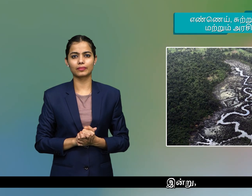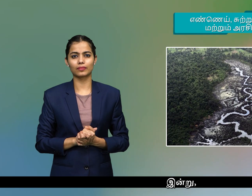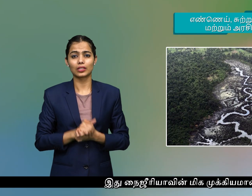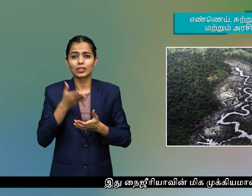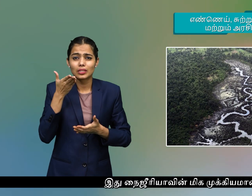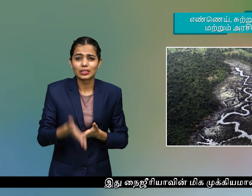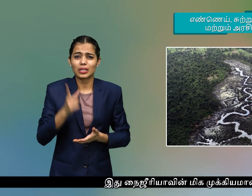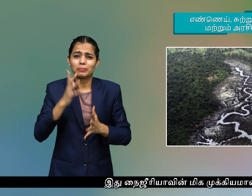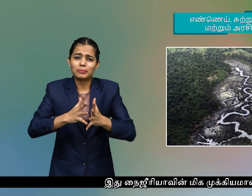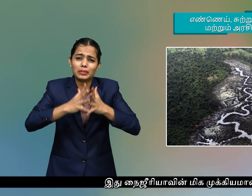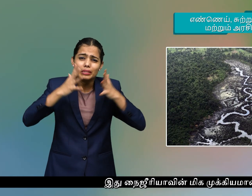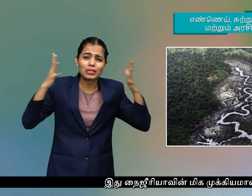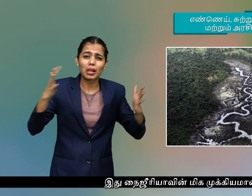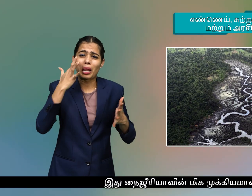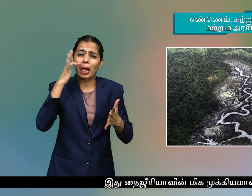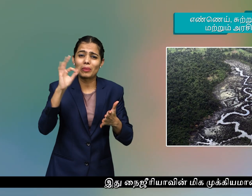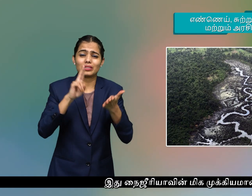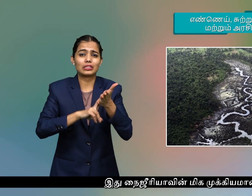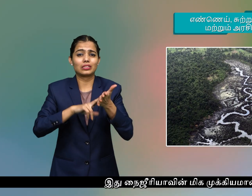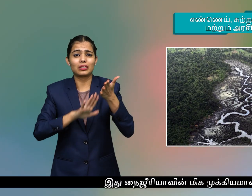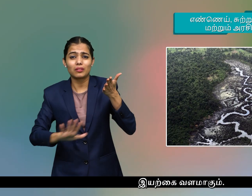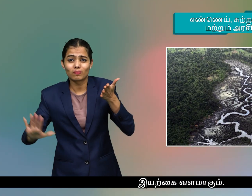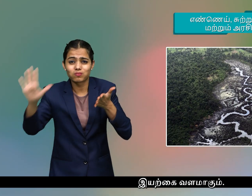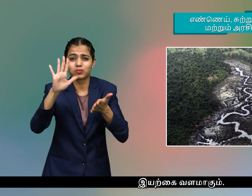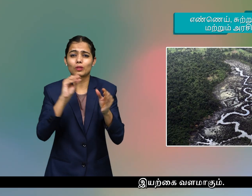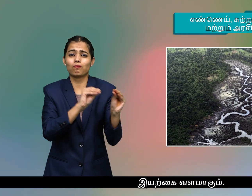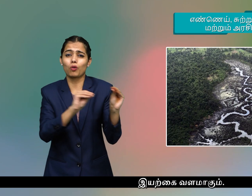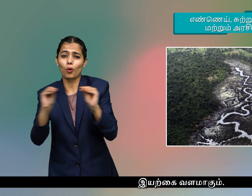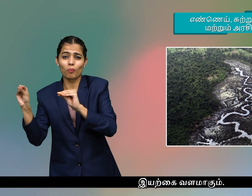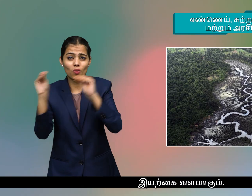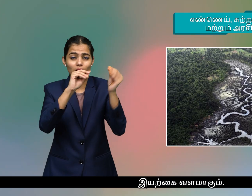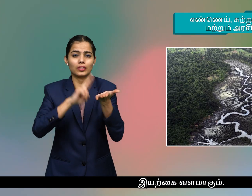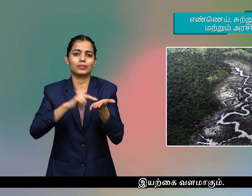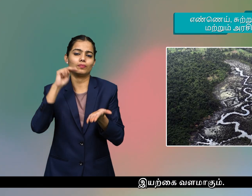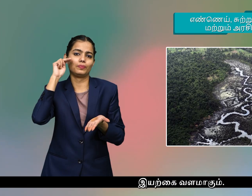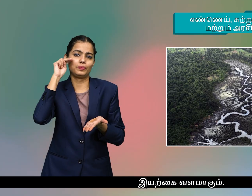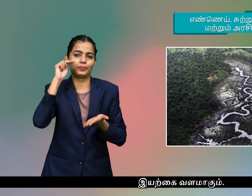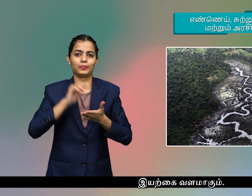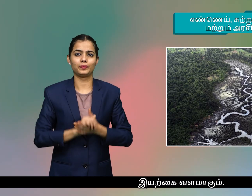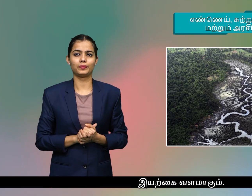இன்று இது நைஜீரியாவின் மிக முக்கியமான இயற்கை வளமாகும்.